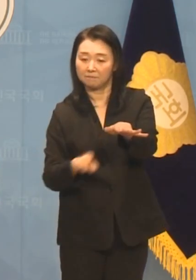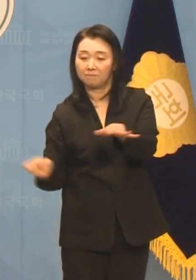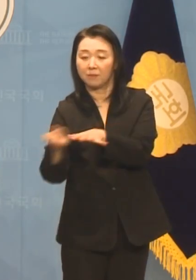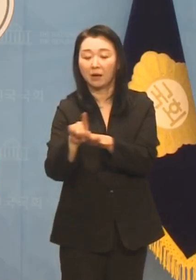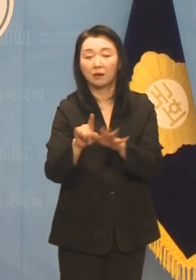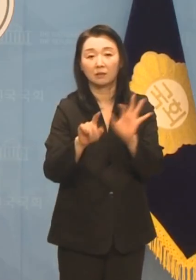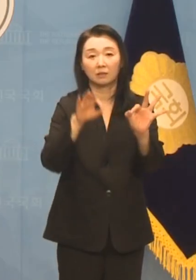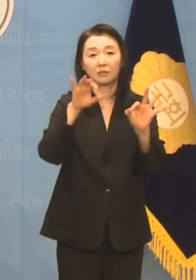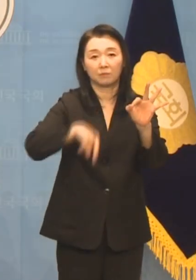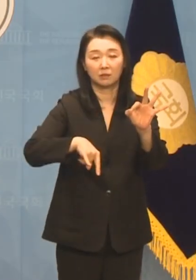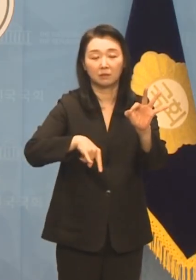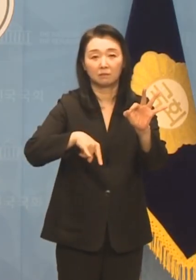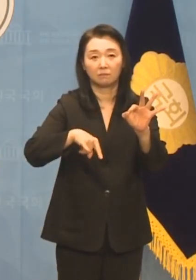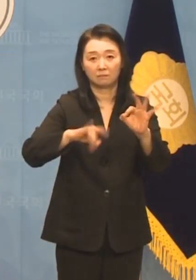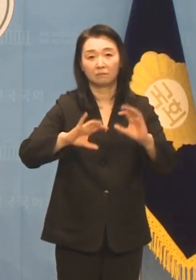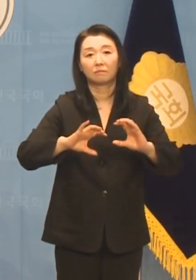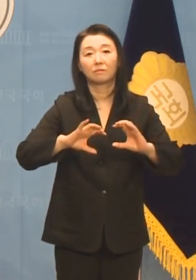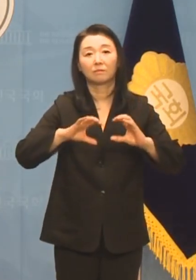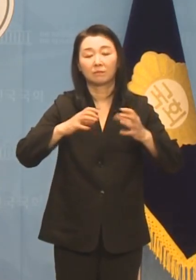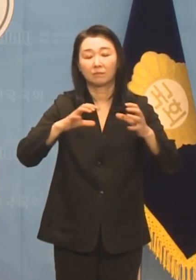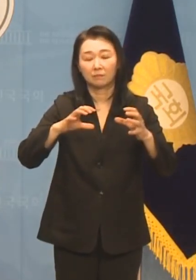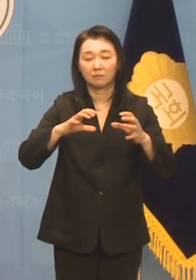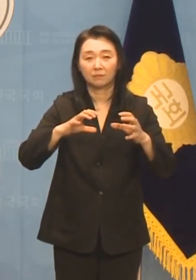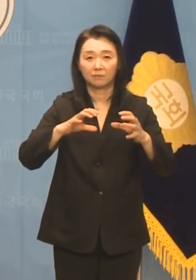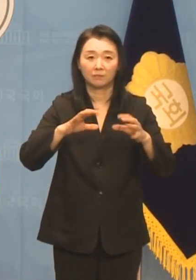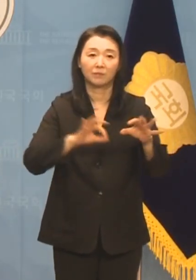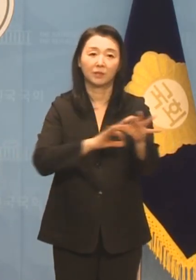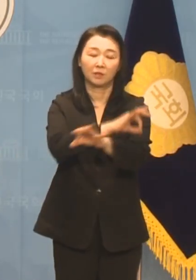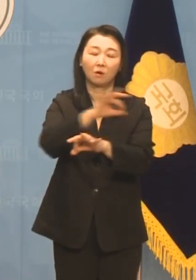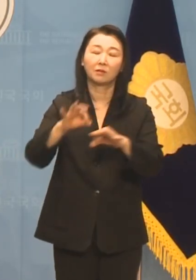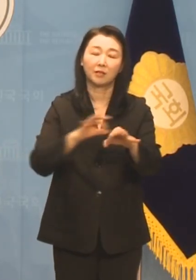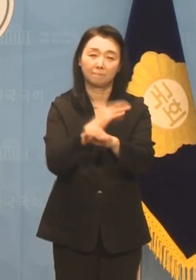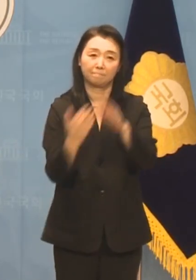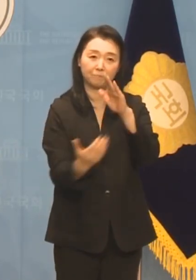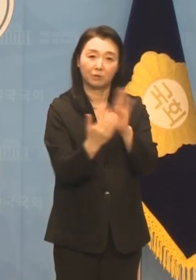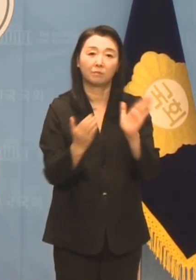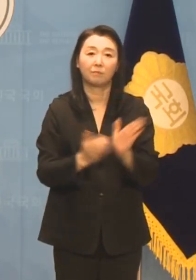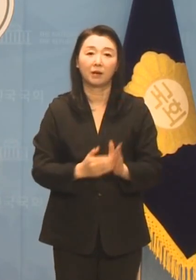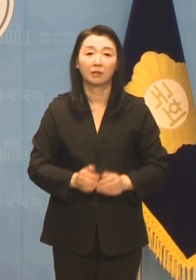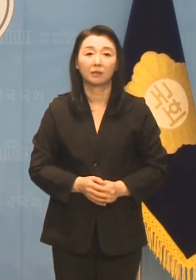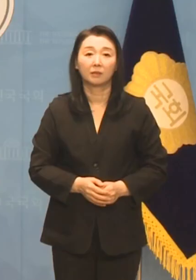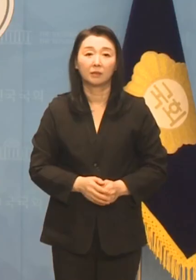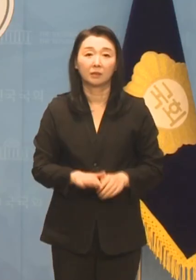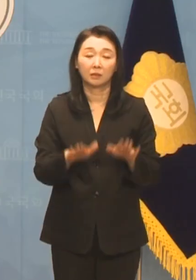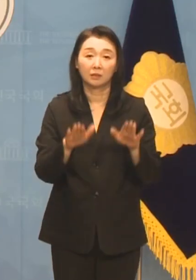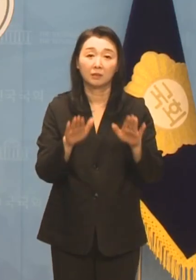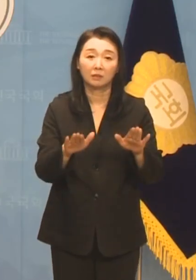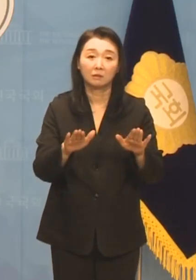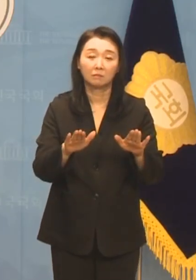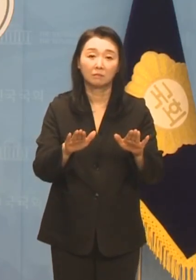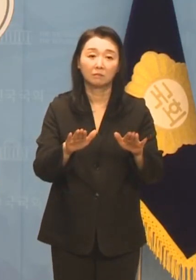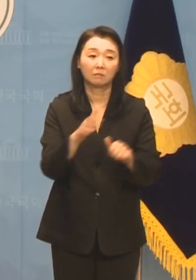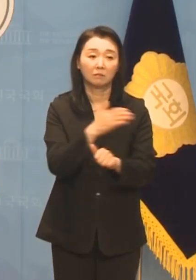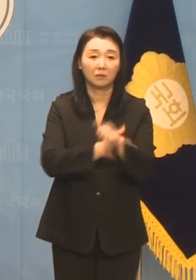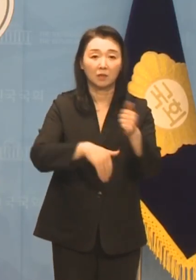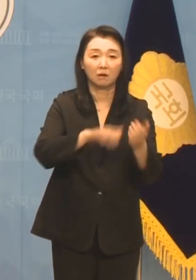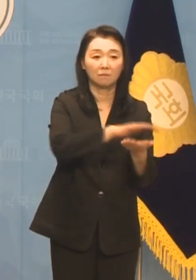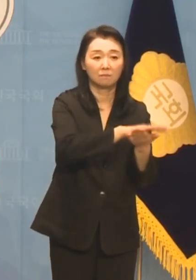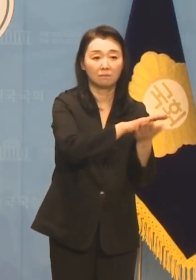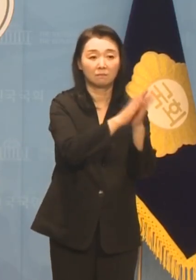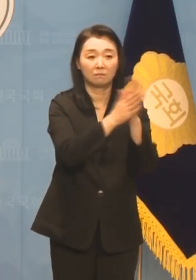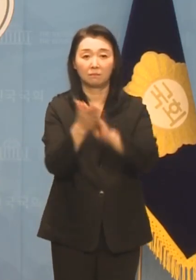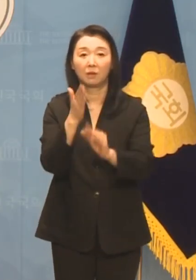경제 대국이라는 금자탑을 쌓았습니다. 하지만 이제 시대가 급변하고